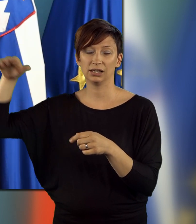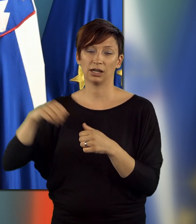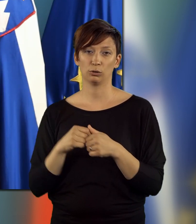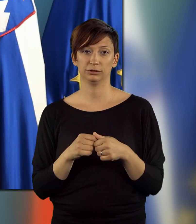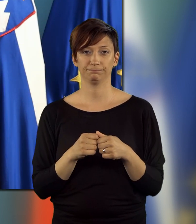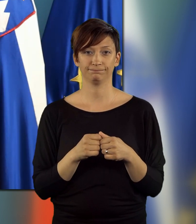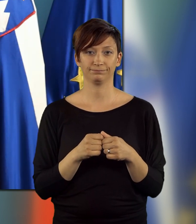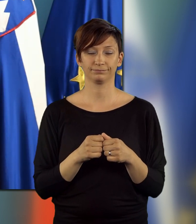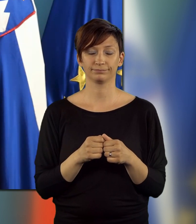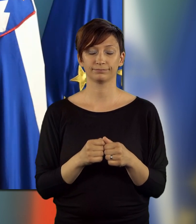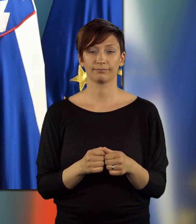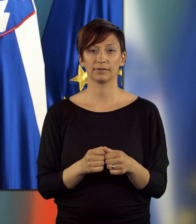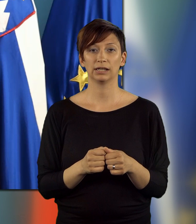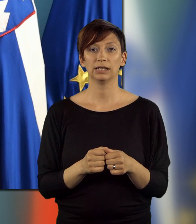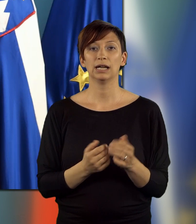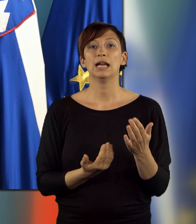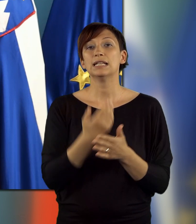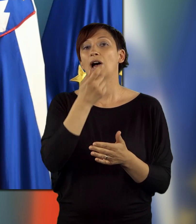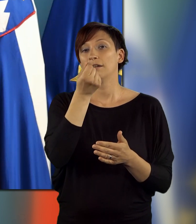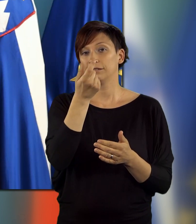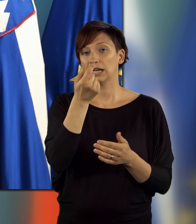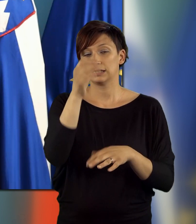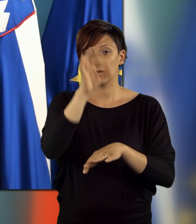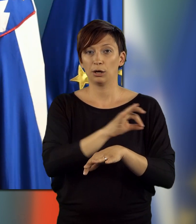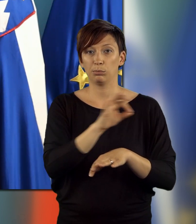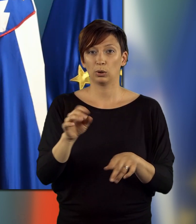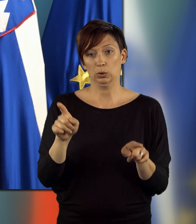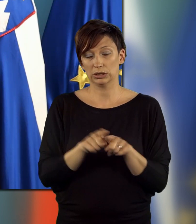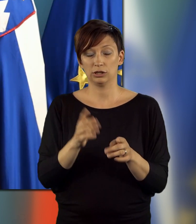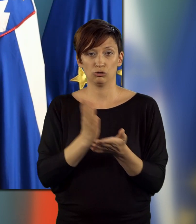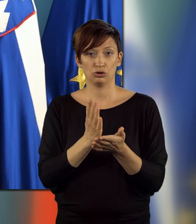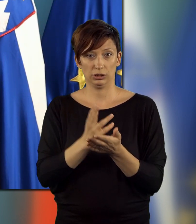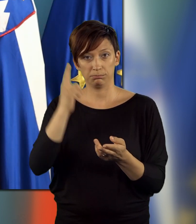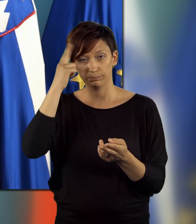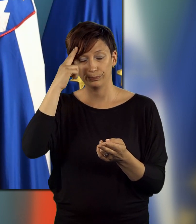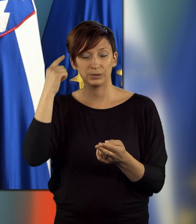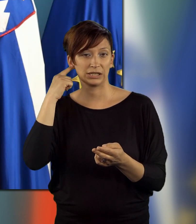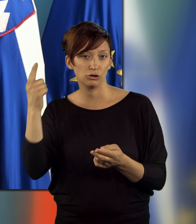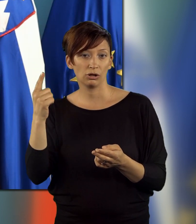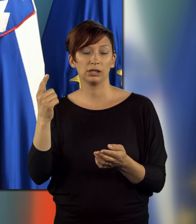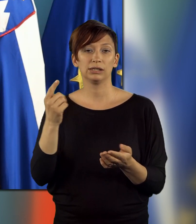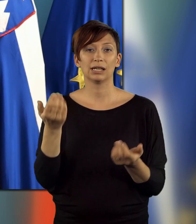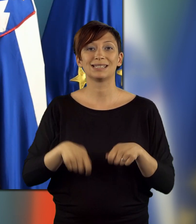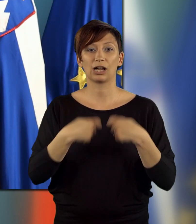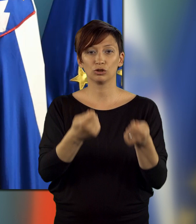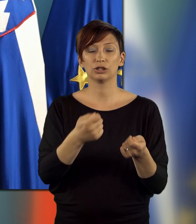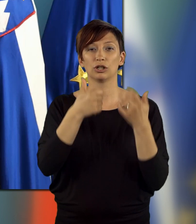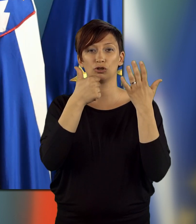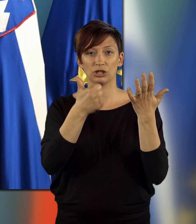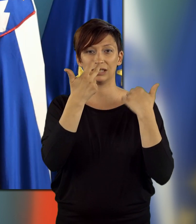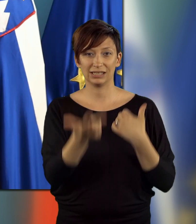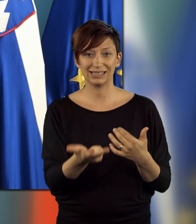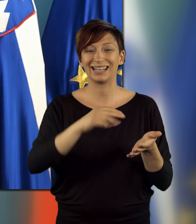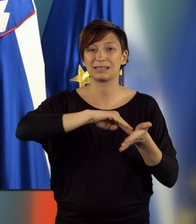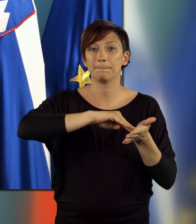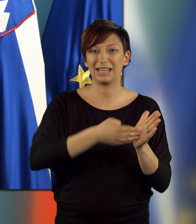terciarni ravni. Za financiranje projekta, kot ste verjetno že seznanjeni, je zagotovljenih